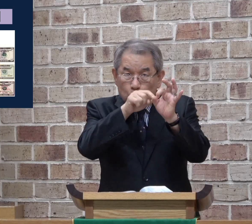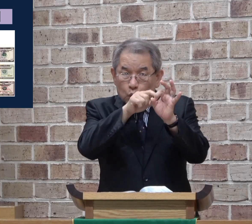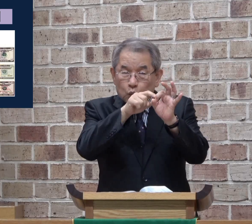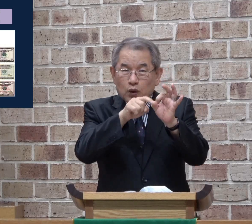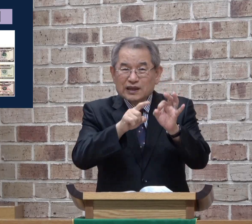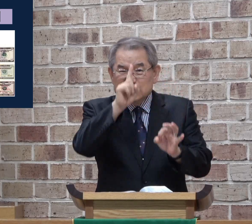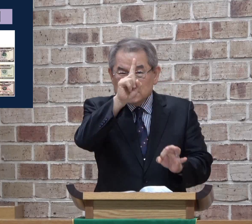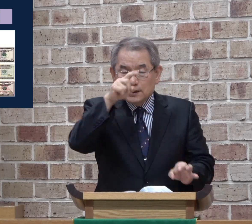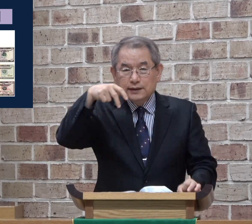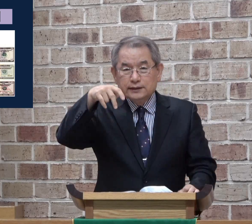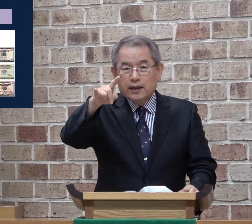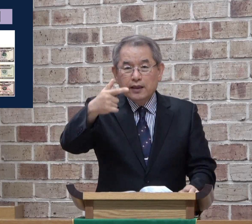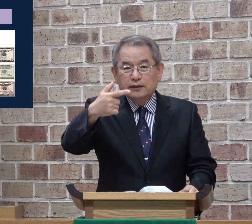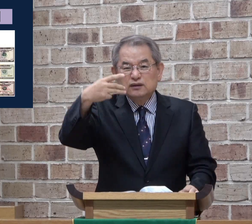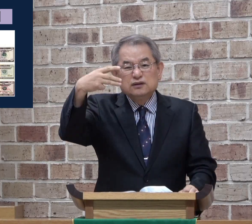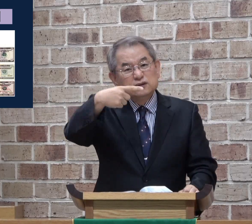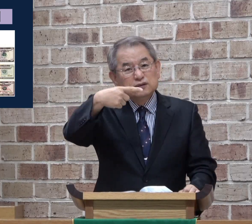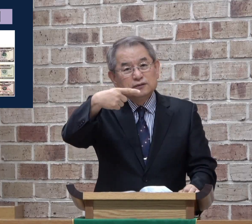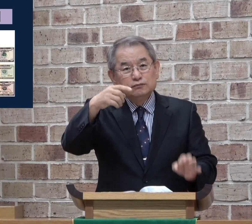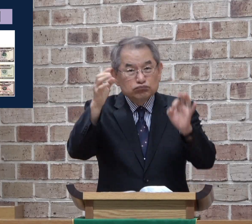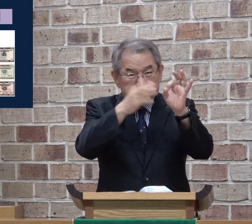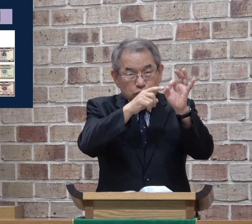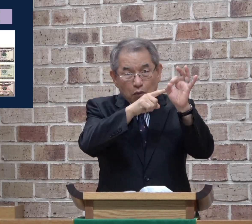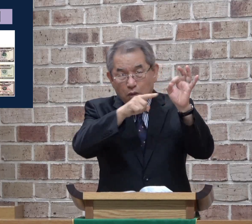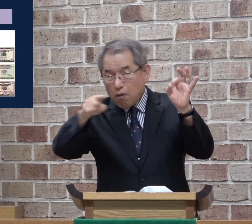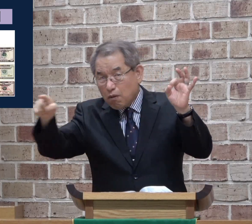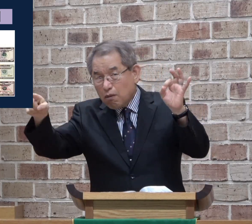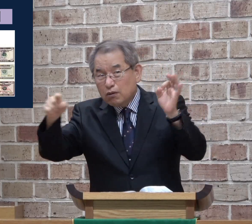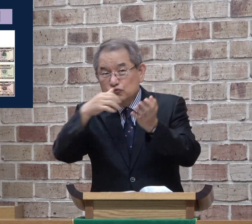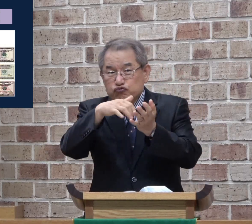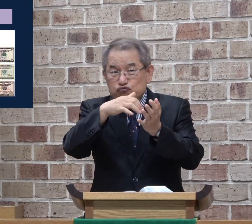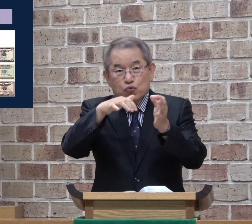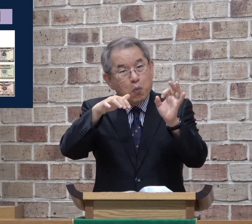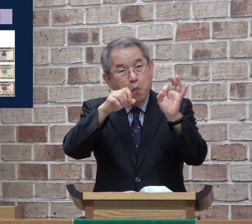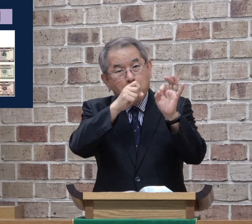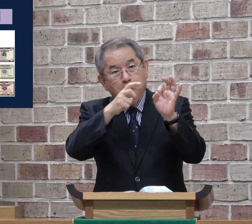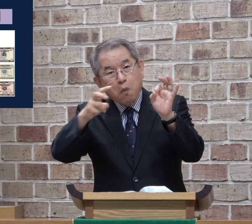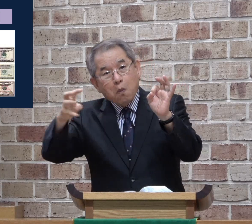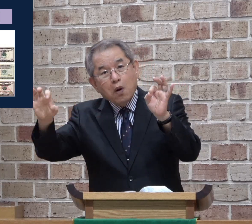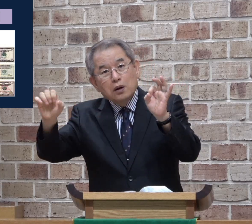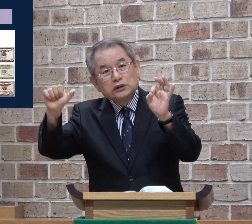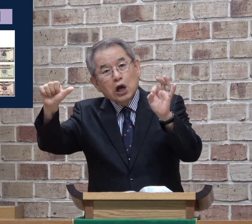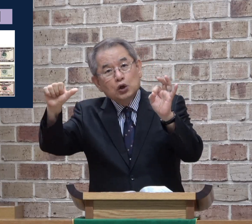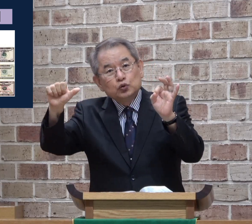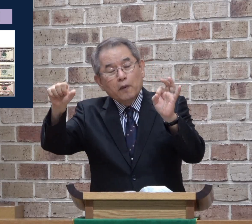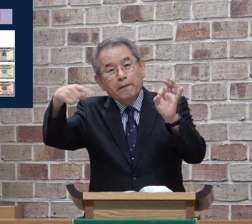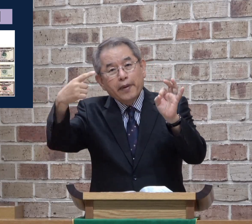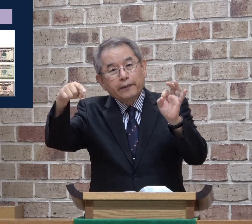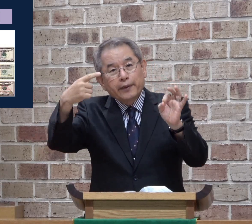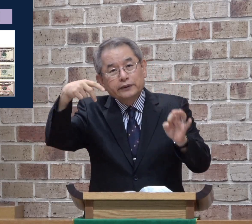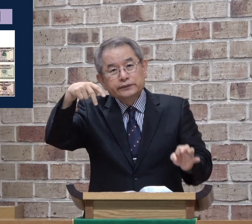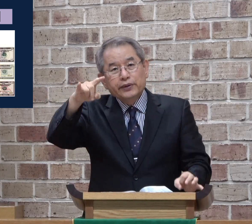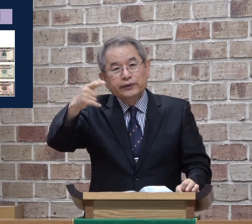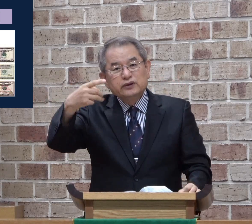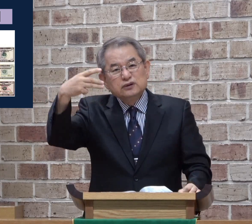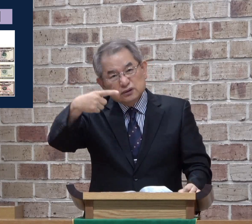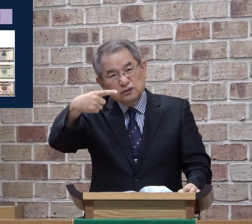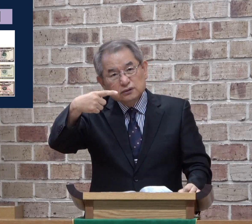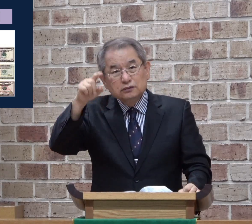동전에도 1센트에도 1센트부터 그 외에 한 100센트,